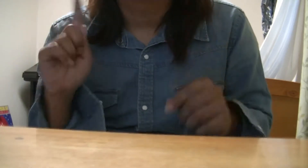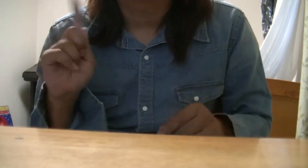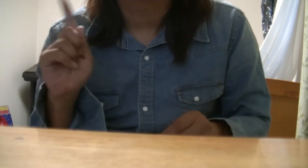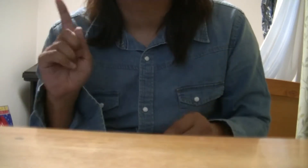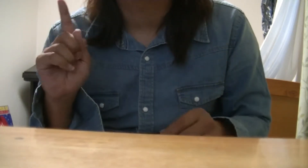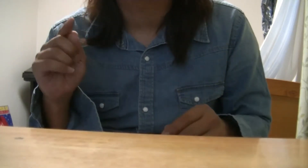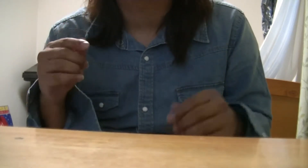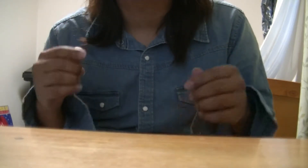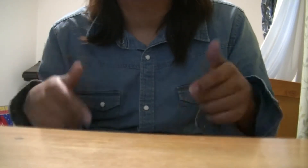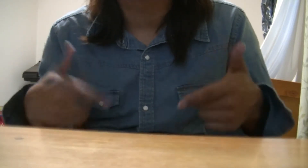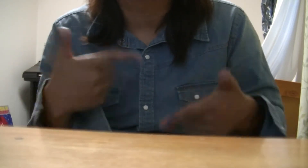います？